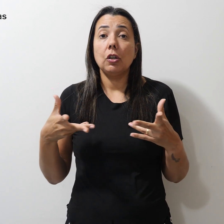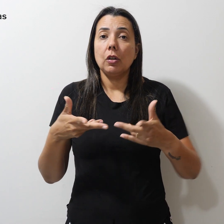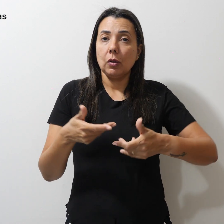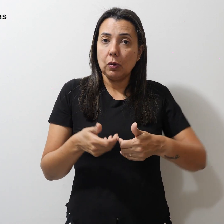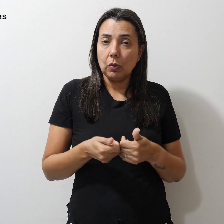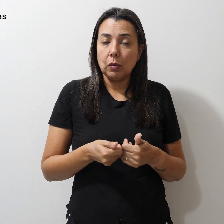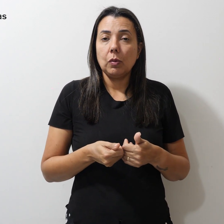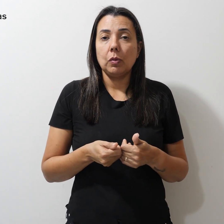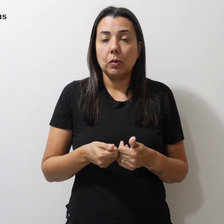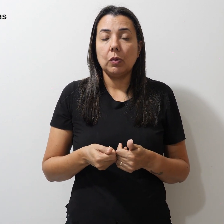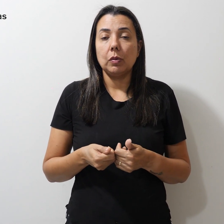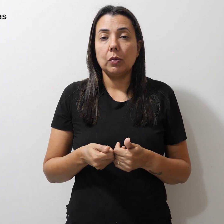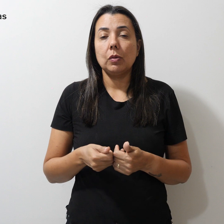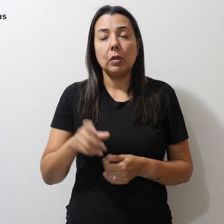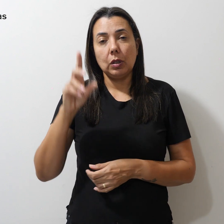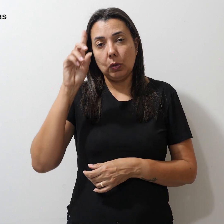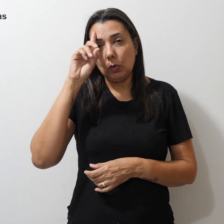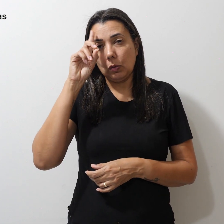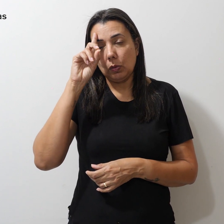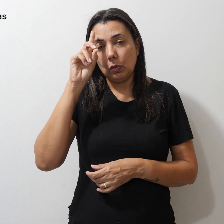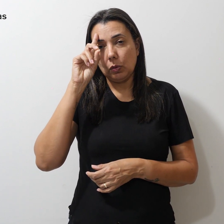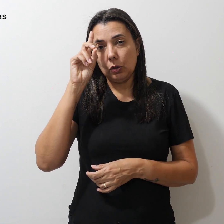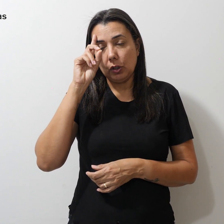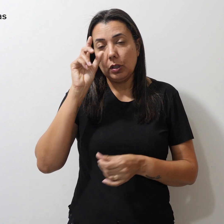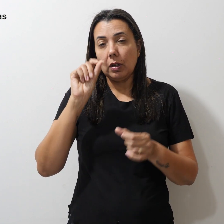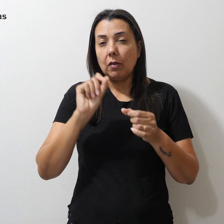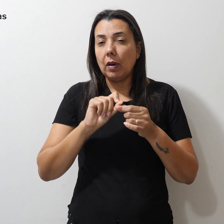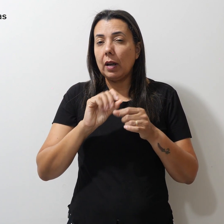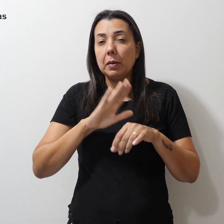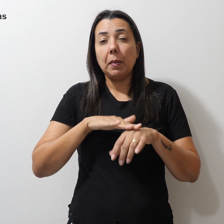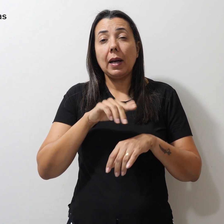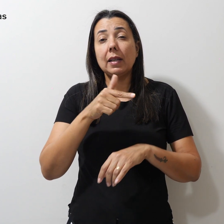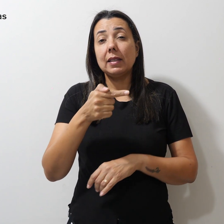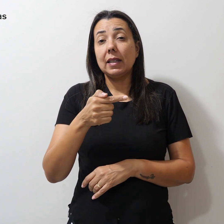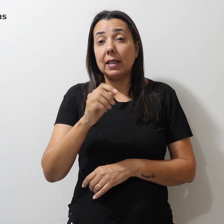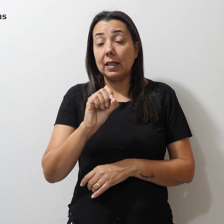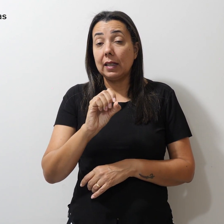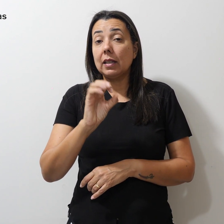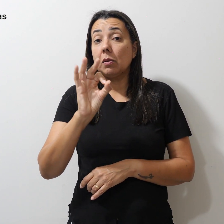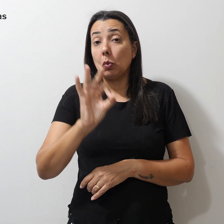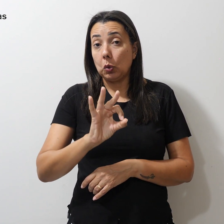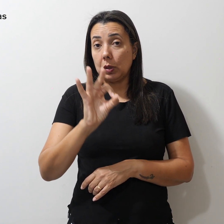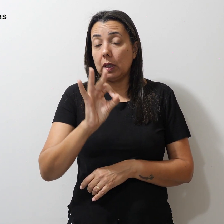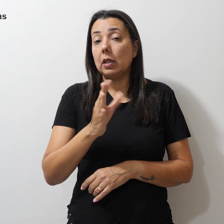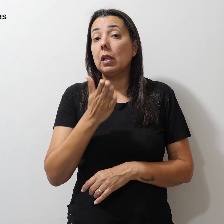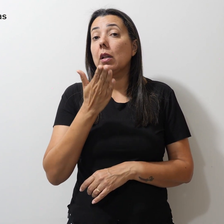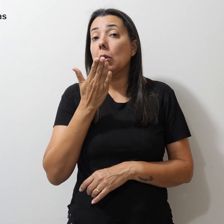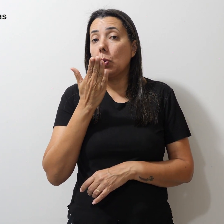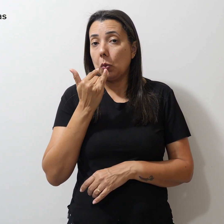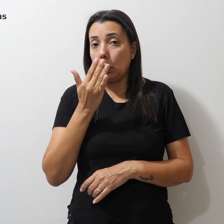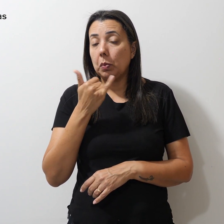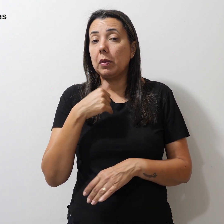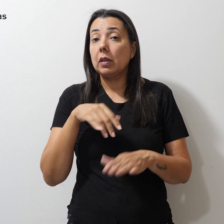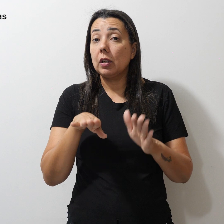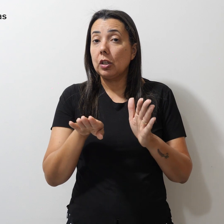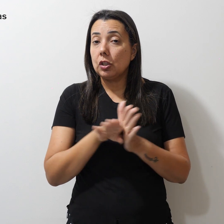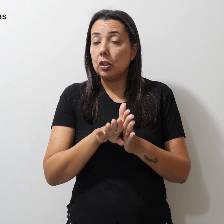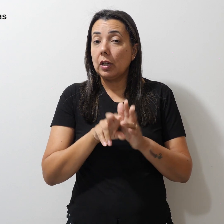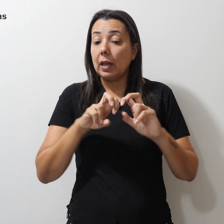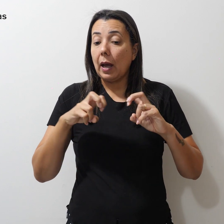todas que todos os dias produzem mais de 70% dos alimentos que chegam à mesa da